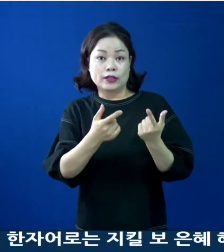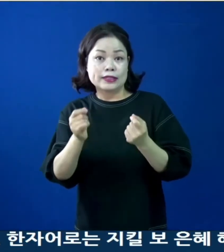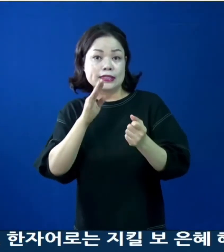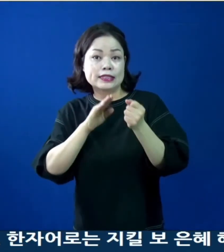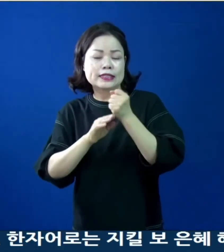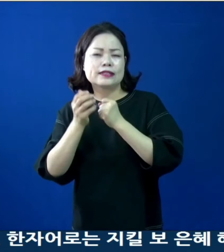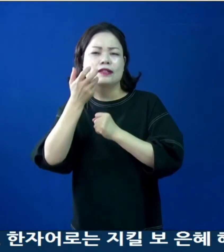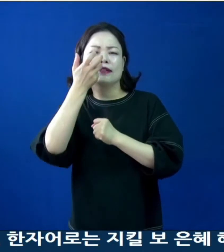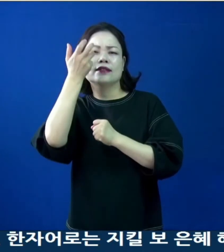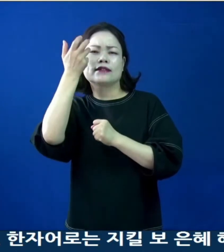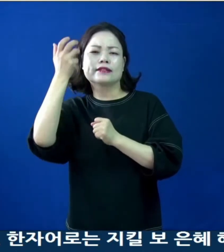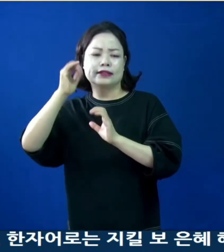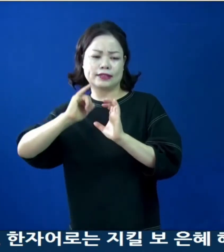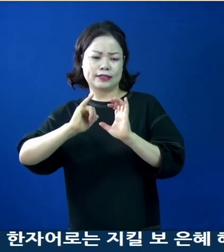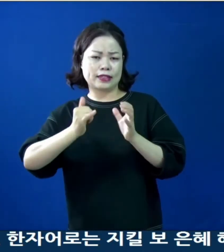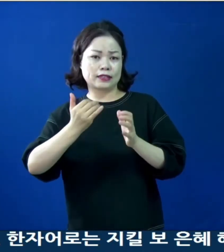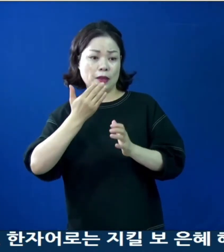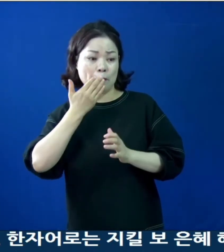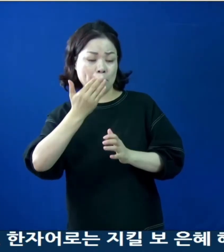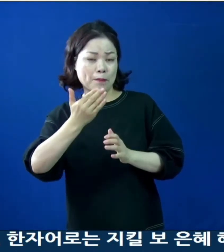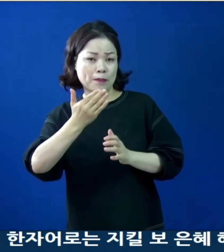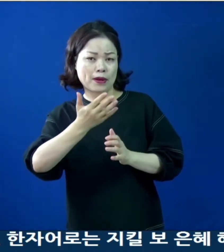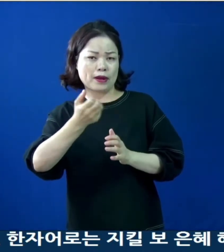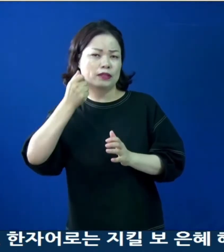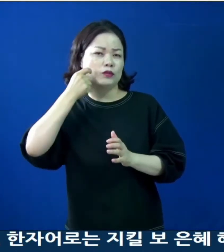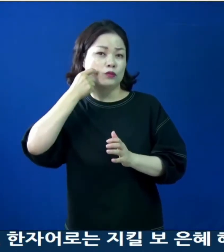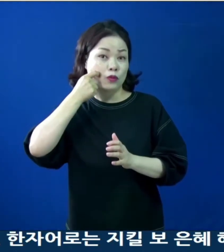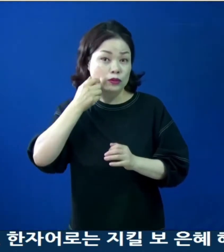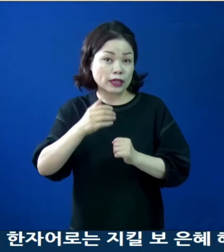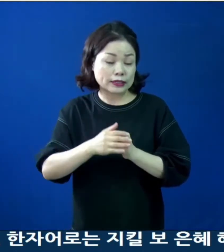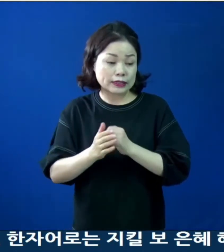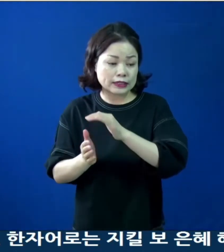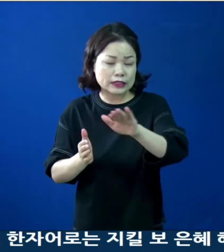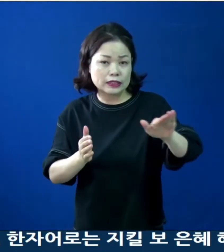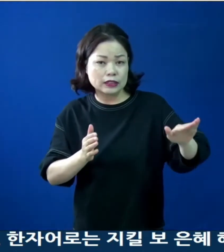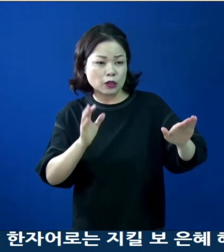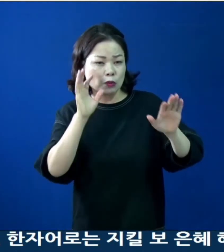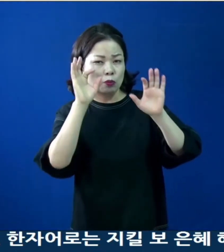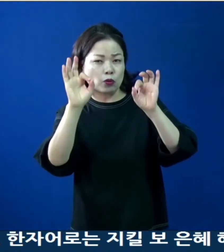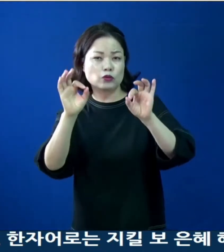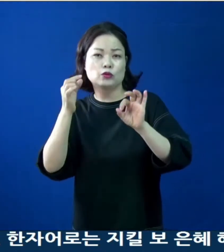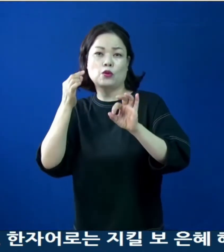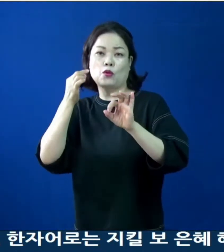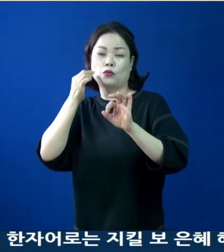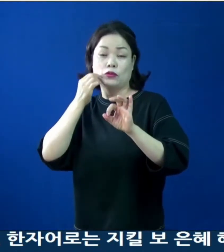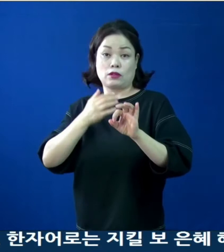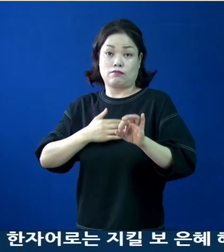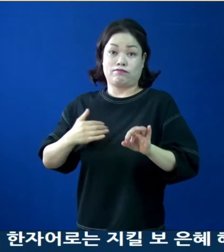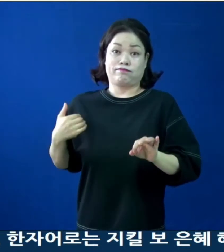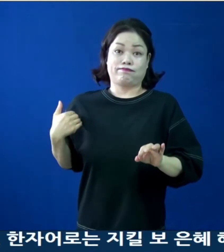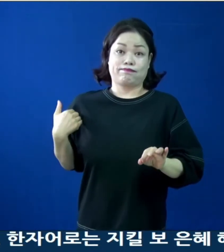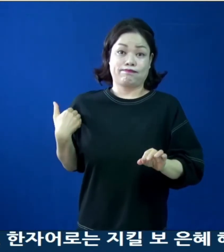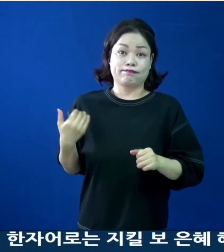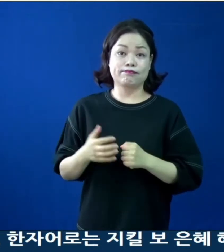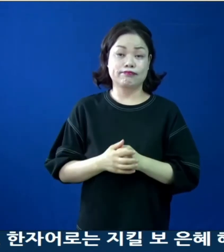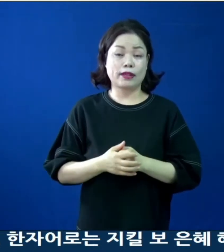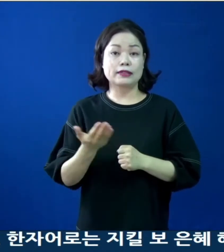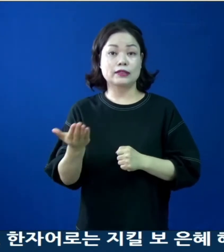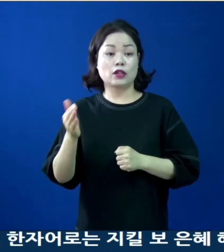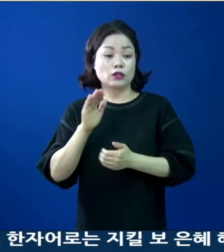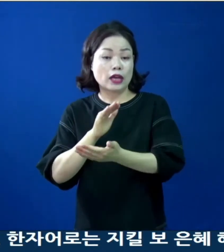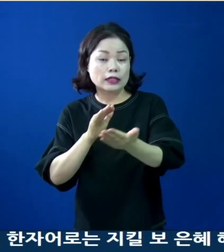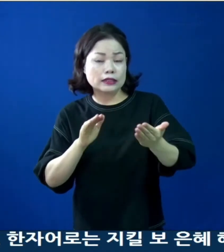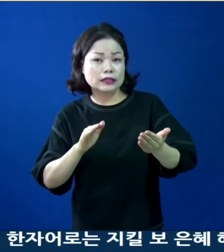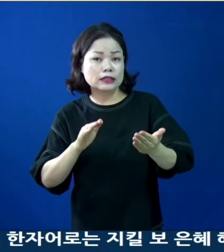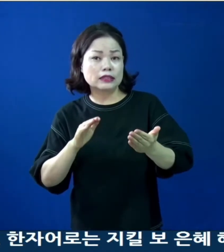진리의 영이라 세상은 능히 그를 받지 못하나니 이는 그를 보지도 못하고 알지도 못함이라. 그러나 너희는